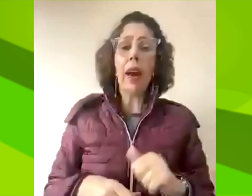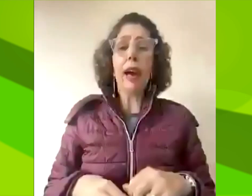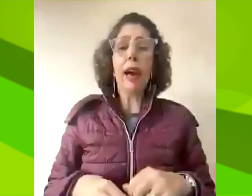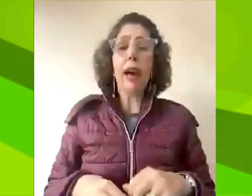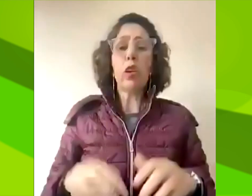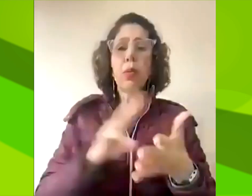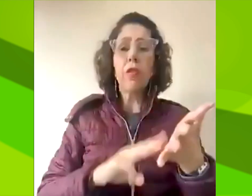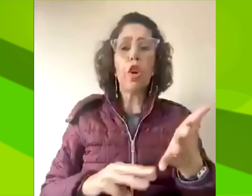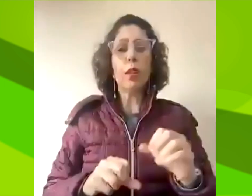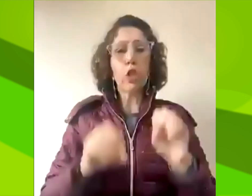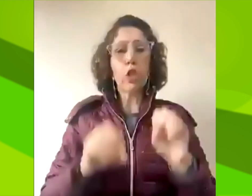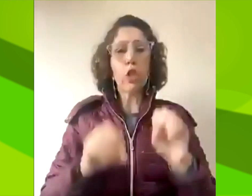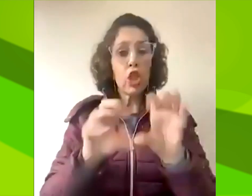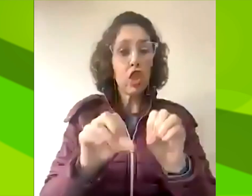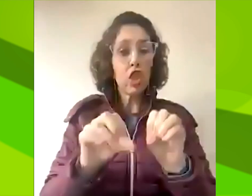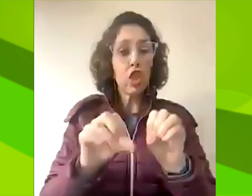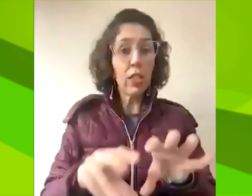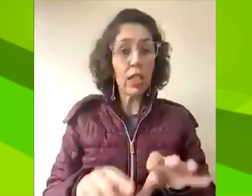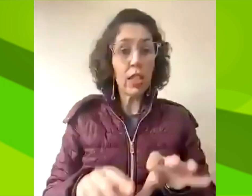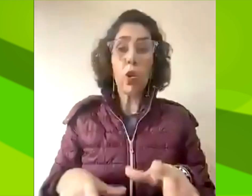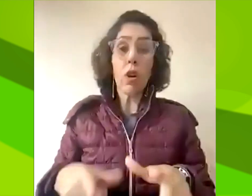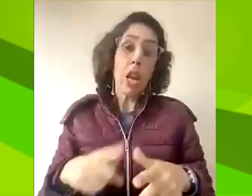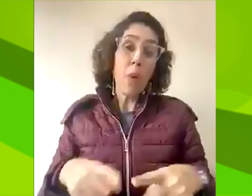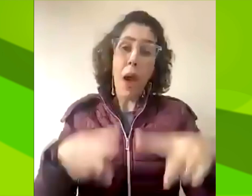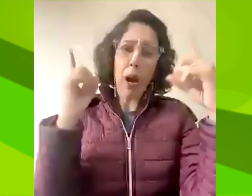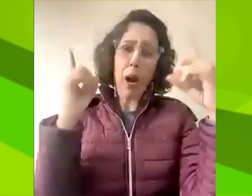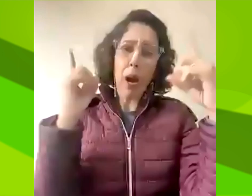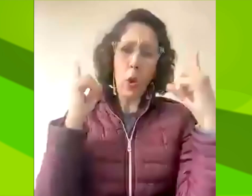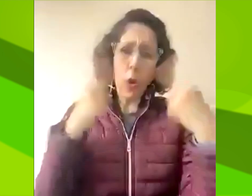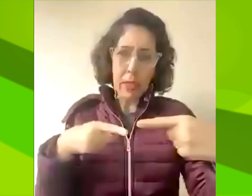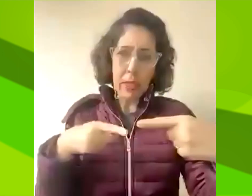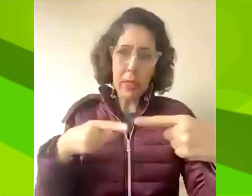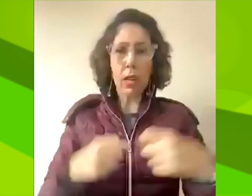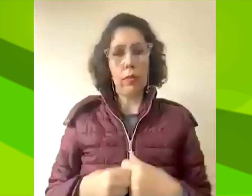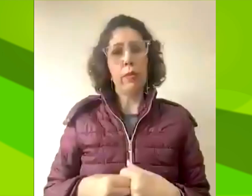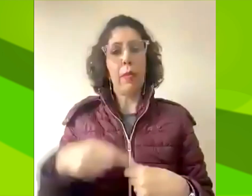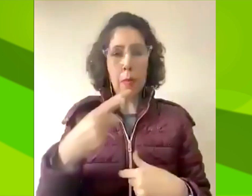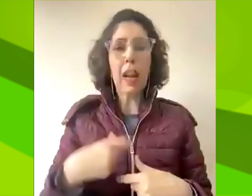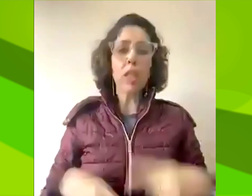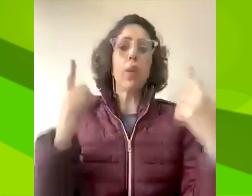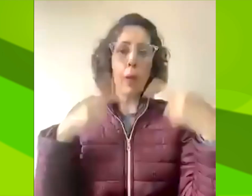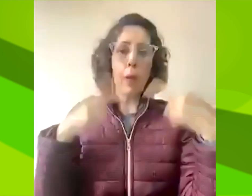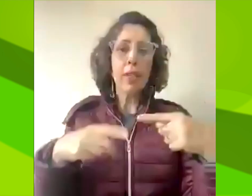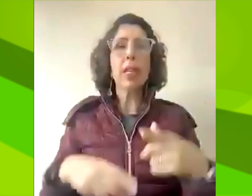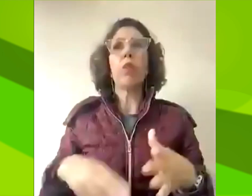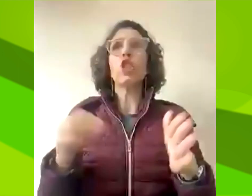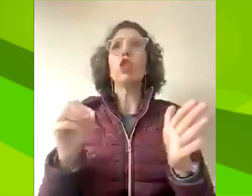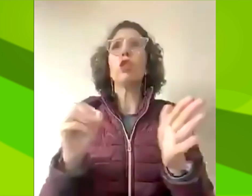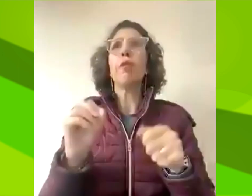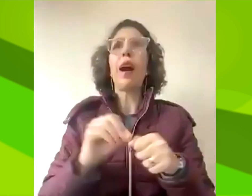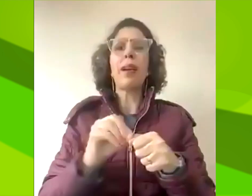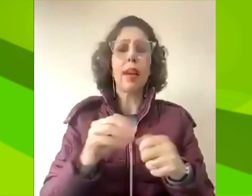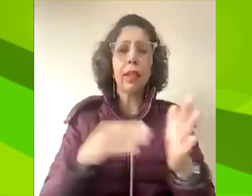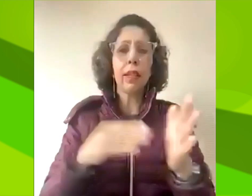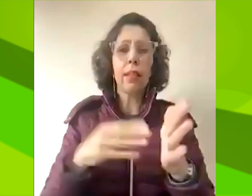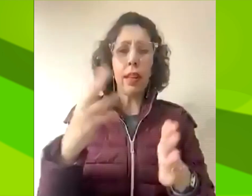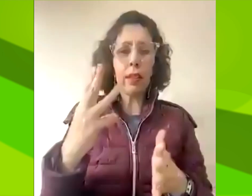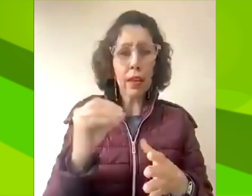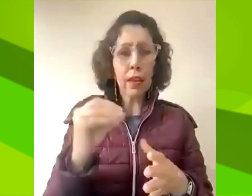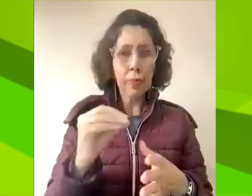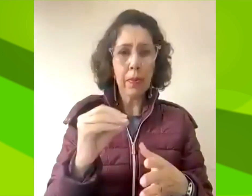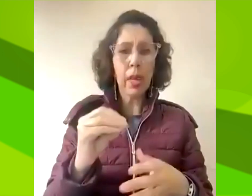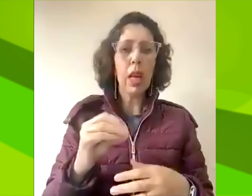Que o mini-volley como metodologia de ensino não é uma competição. Mas, para nós, é uma competição. A gente faz até